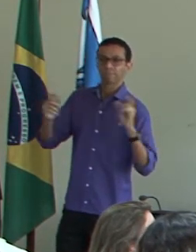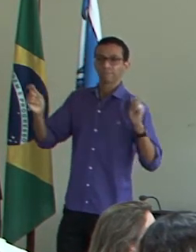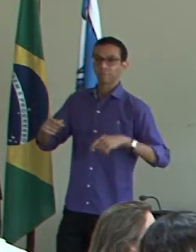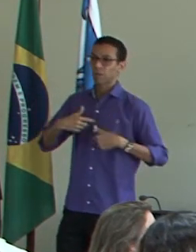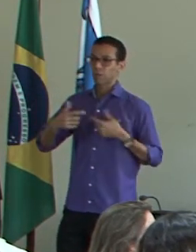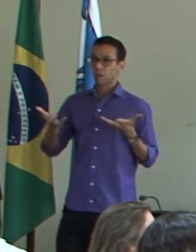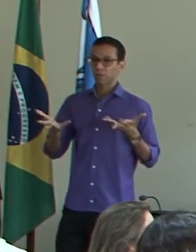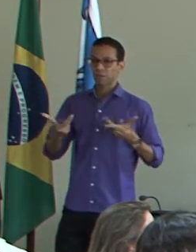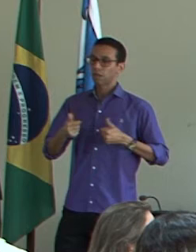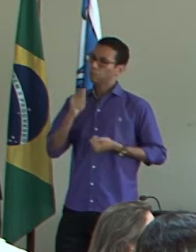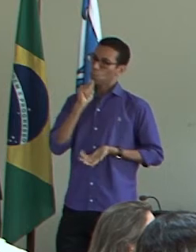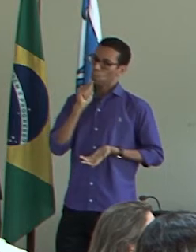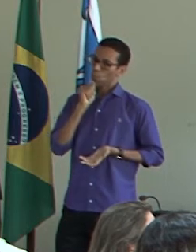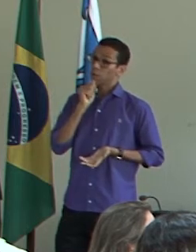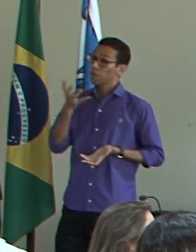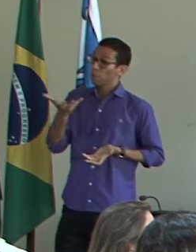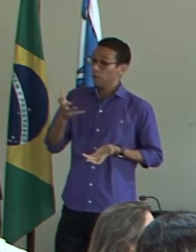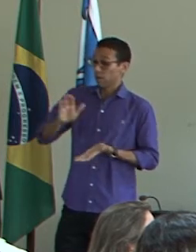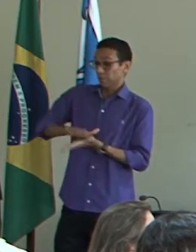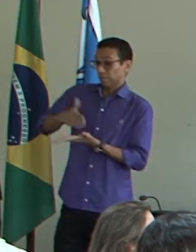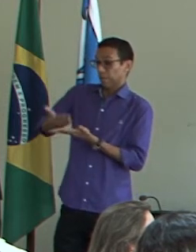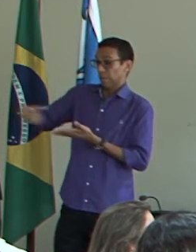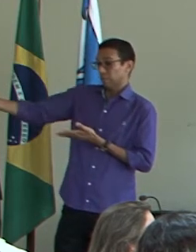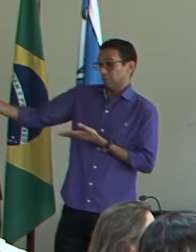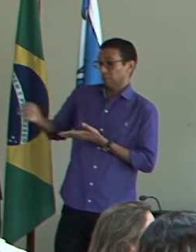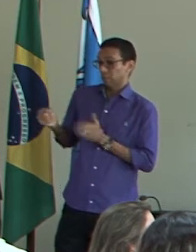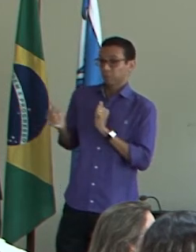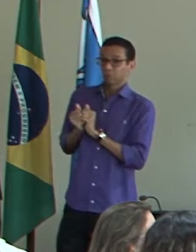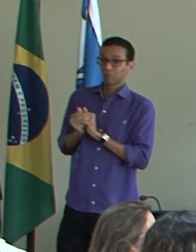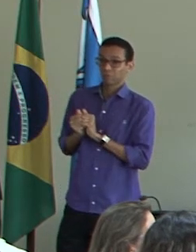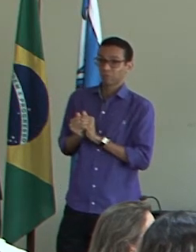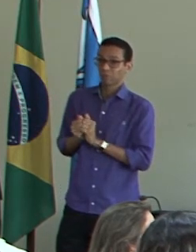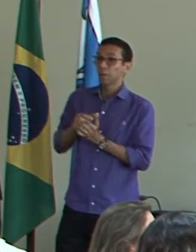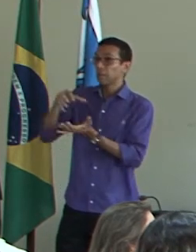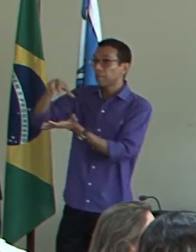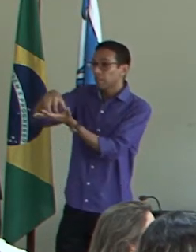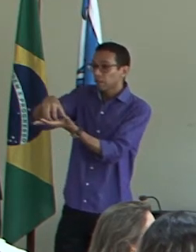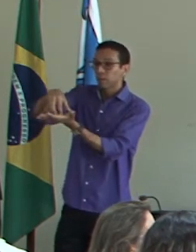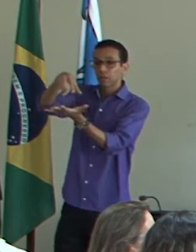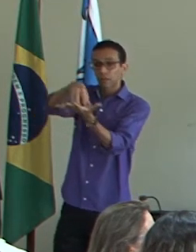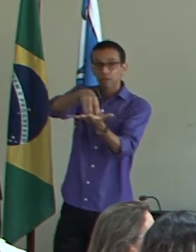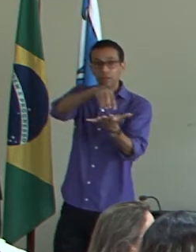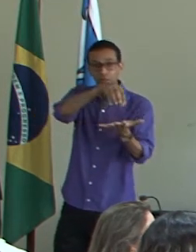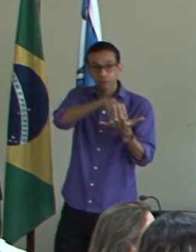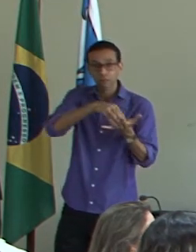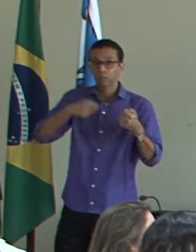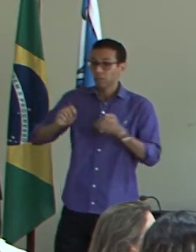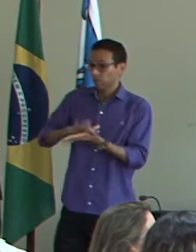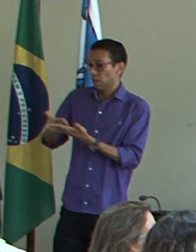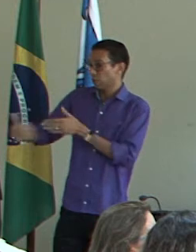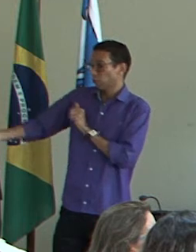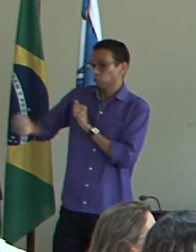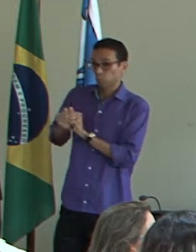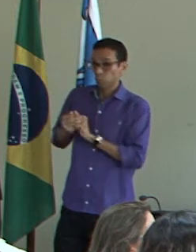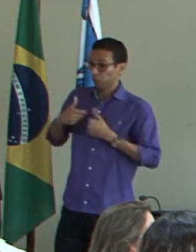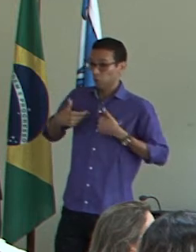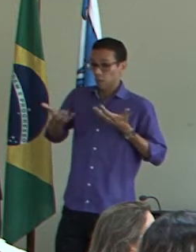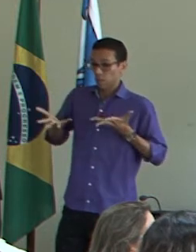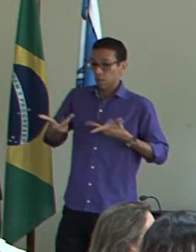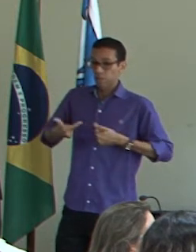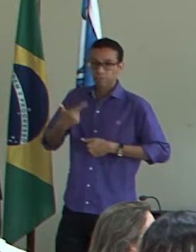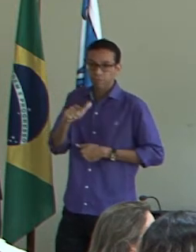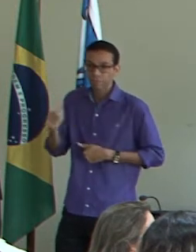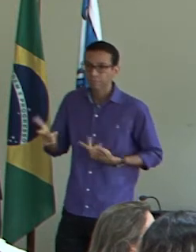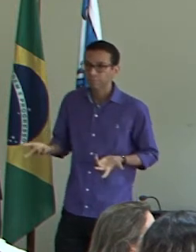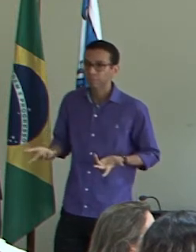eu não domine, eu tenho que ter o um intérprete nos departamentos, nos centros. senão, de fato, a